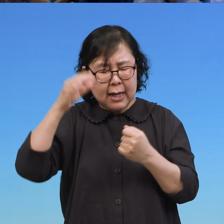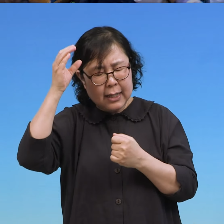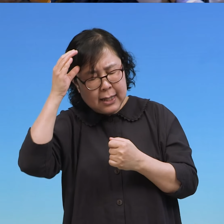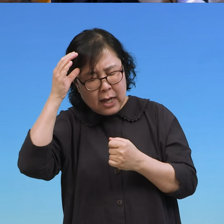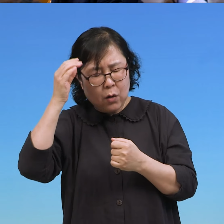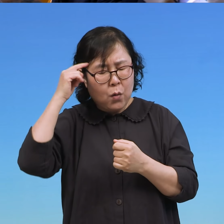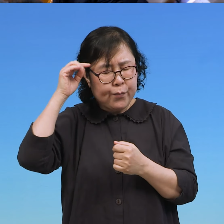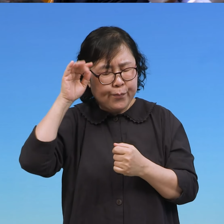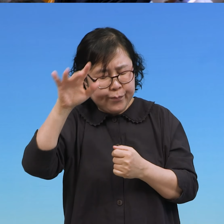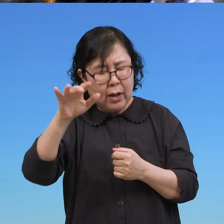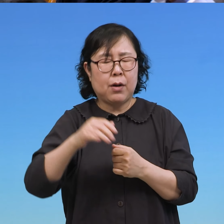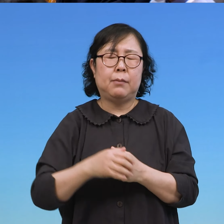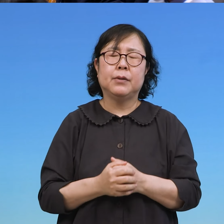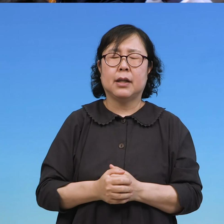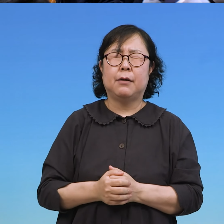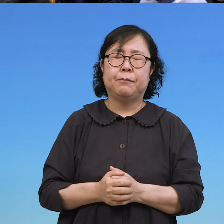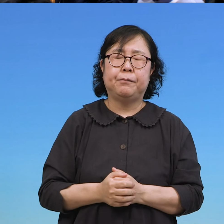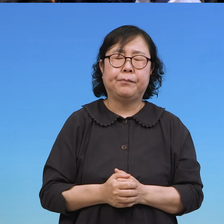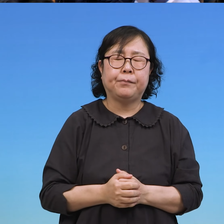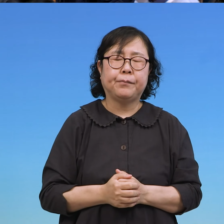사모합니다.